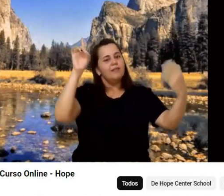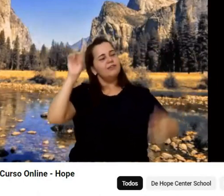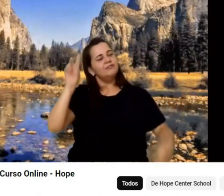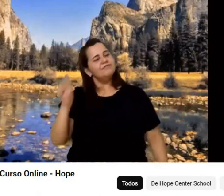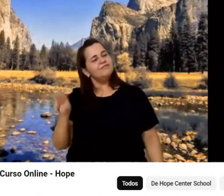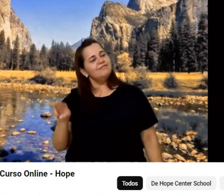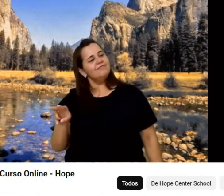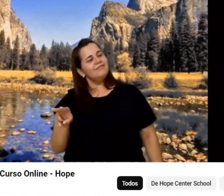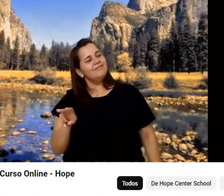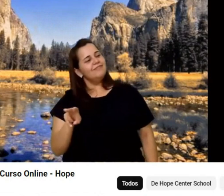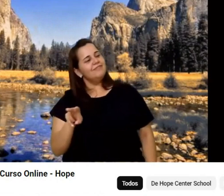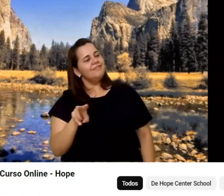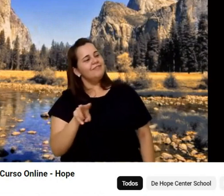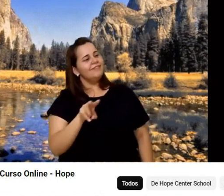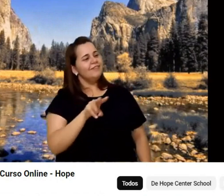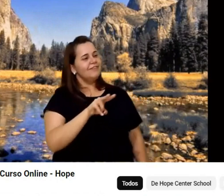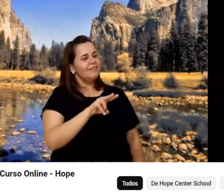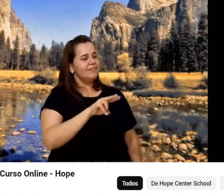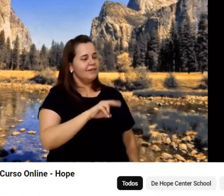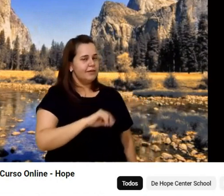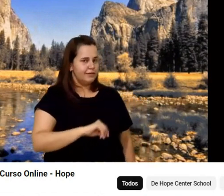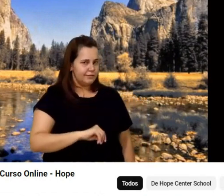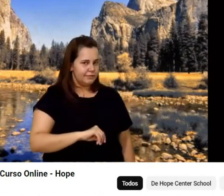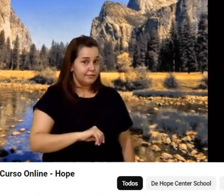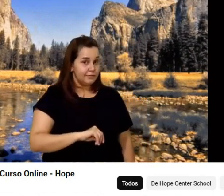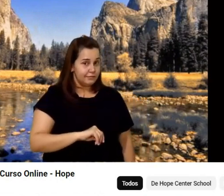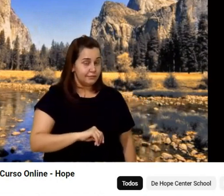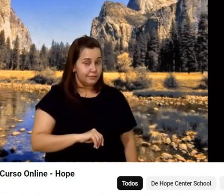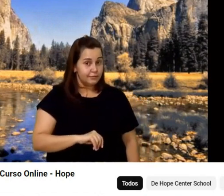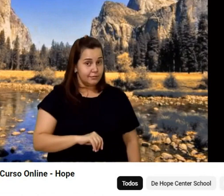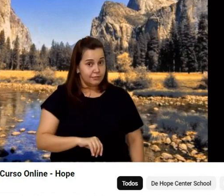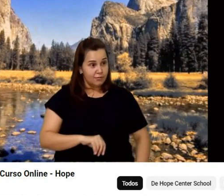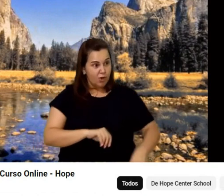com toda essa vegetação em volta, e ele olha.